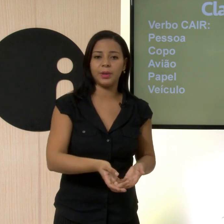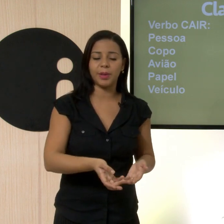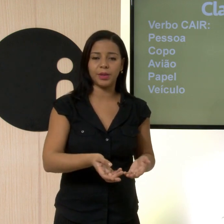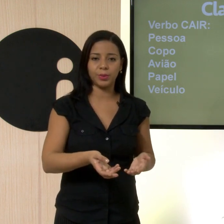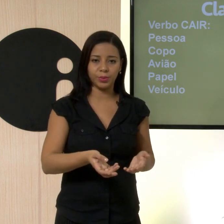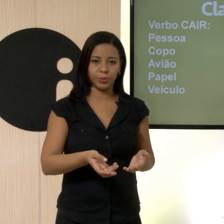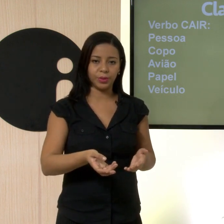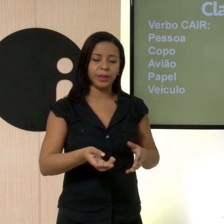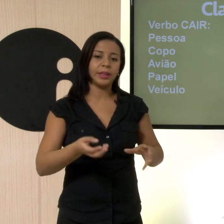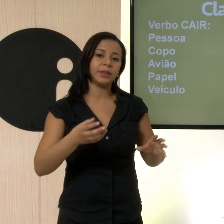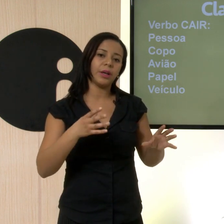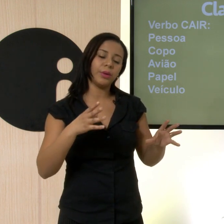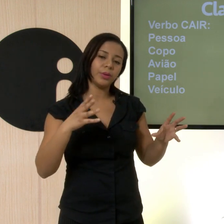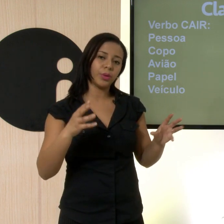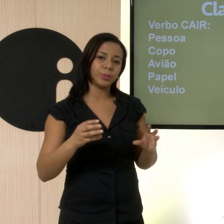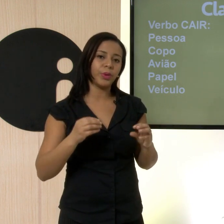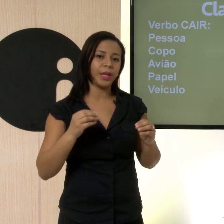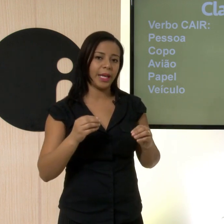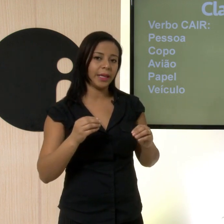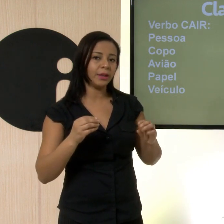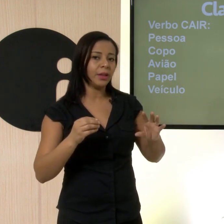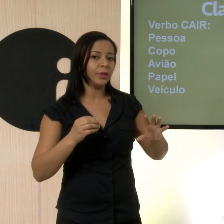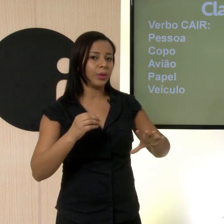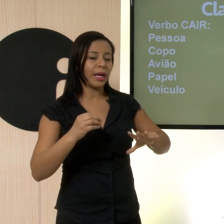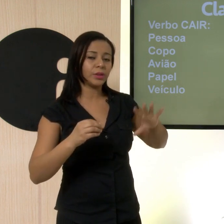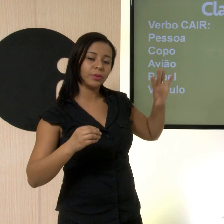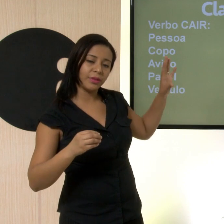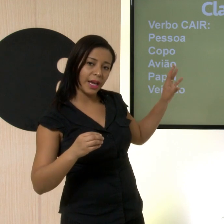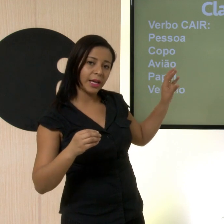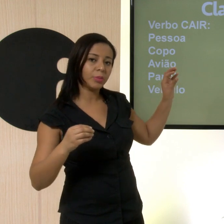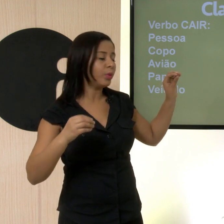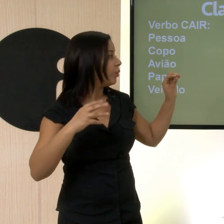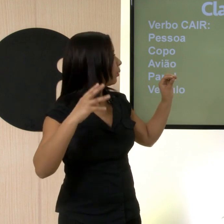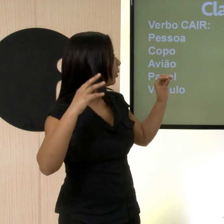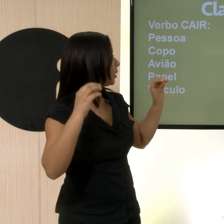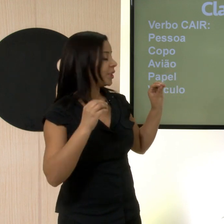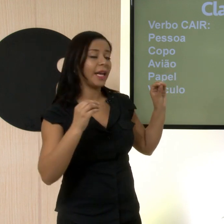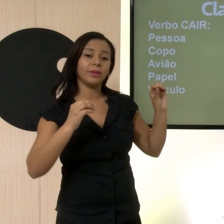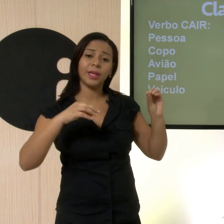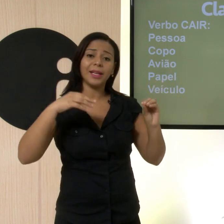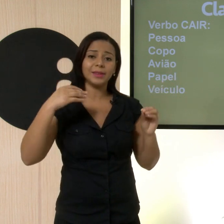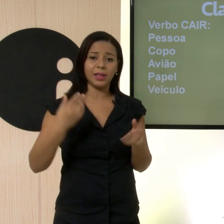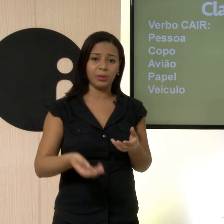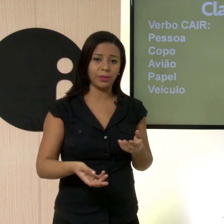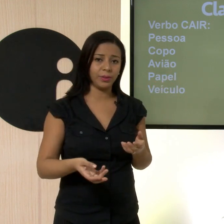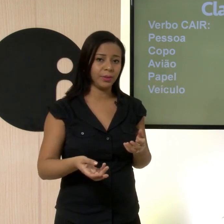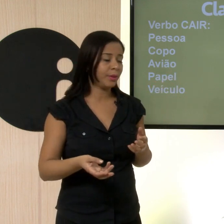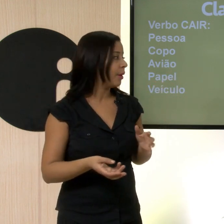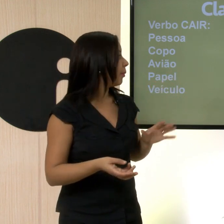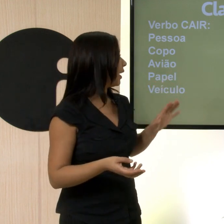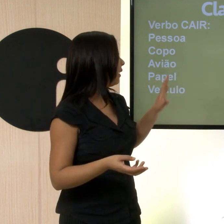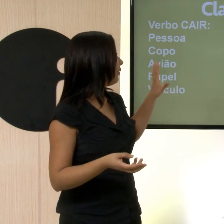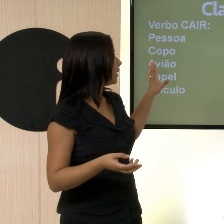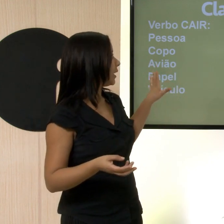para tudo. Então, eu incorporei, no caso, o verbo, o objeto e a ação, para fazer